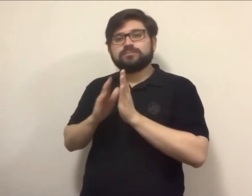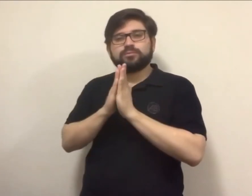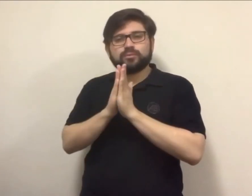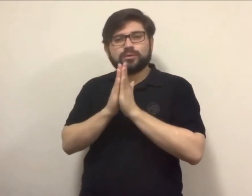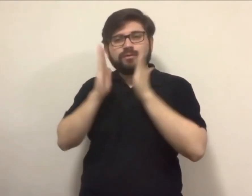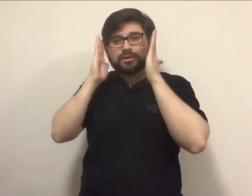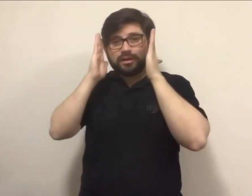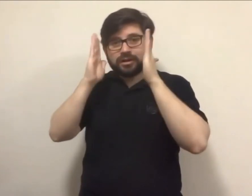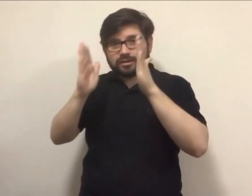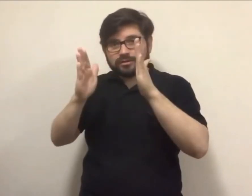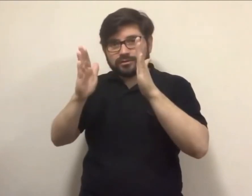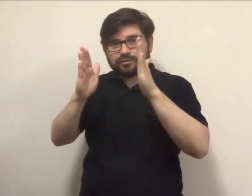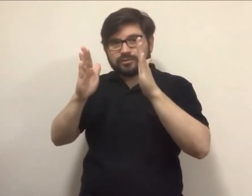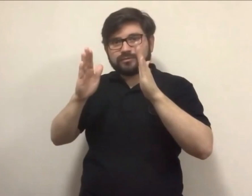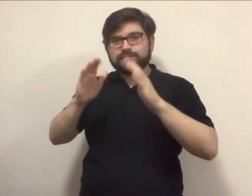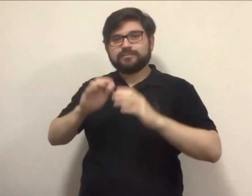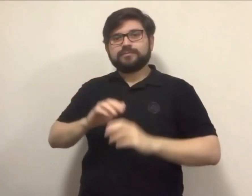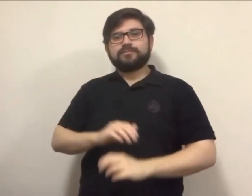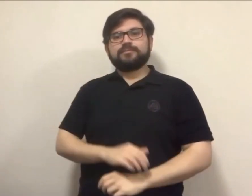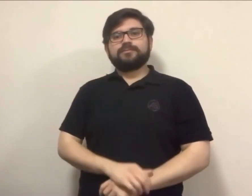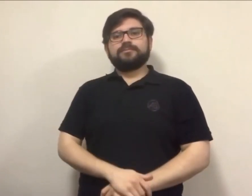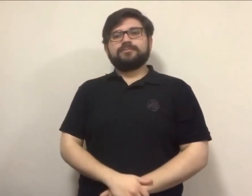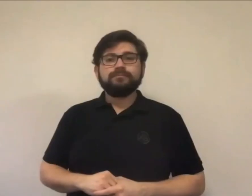Vamos a conocer entonces los derechos del niño.